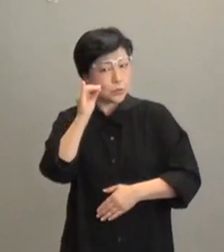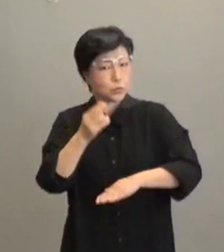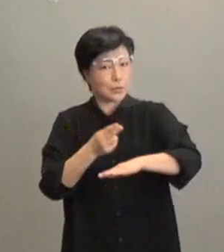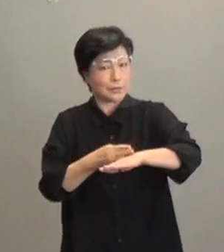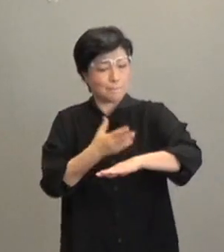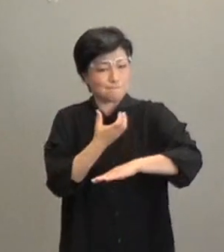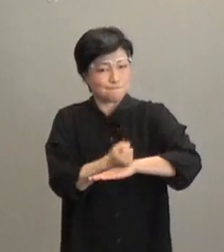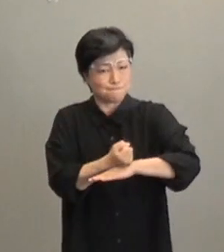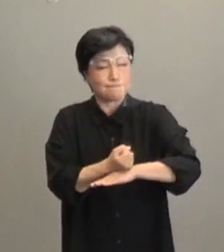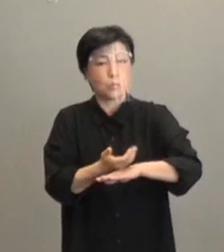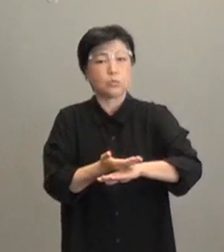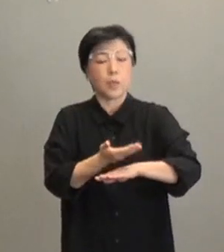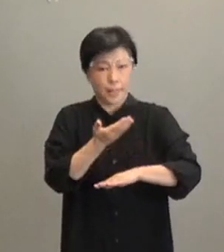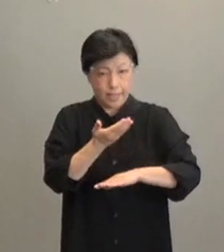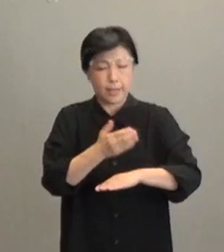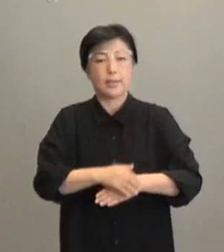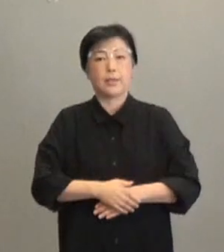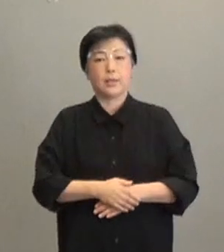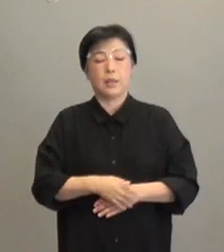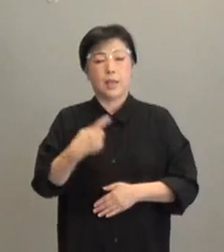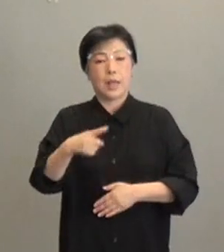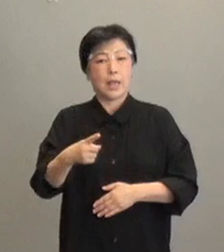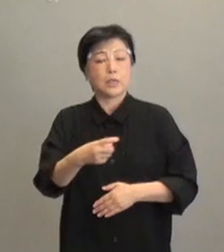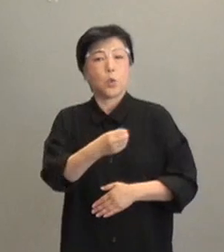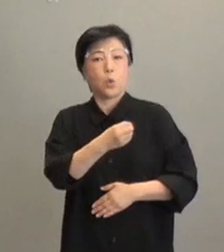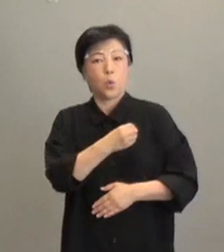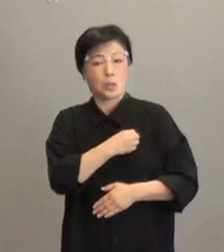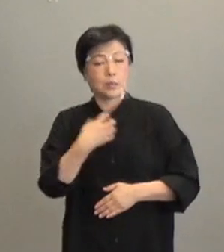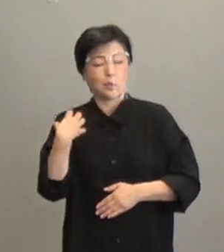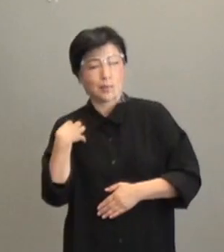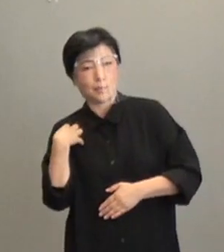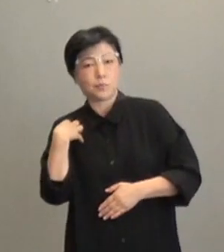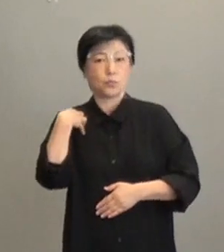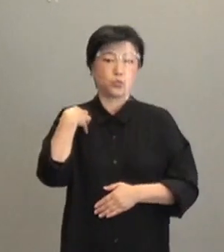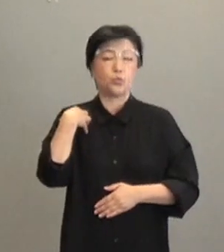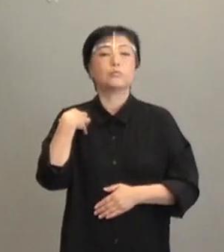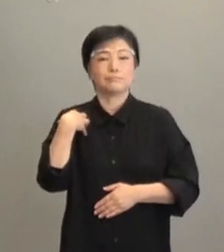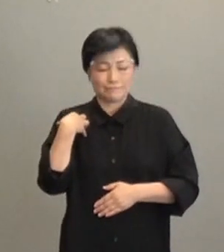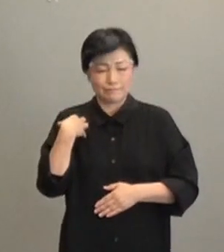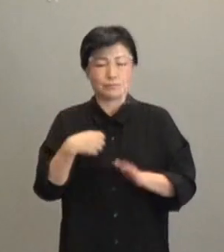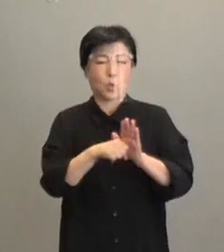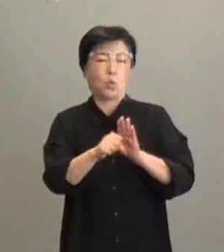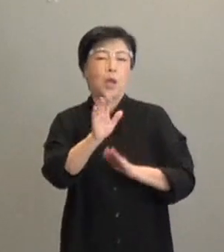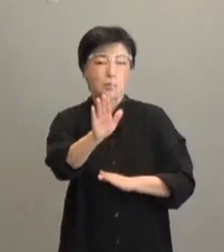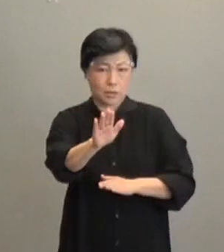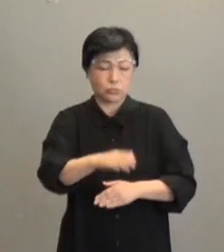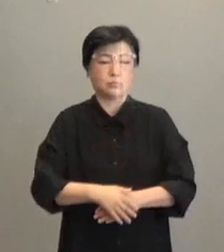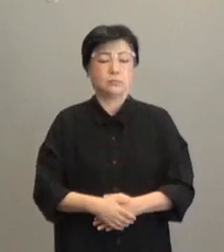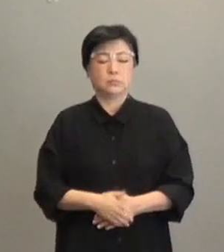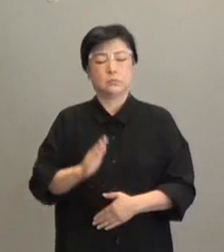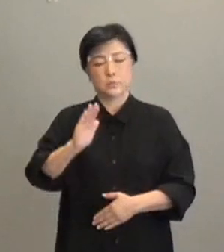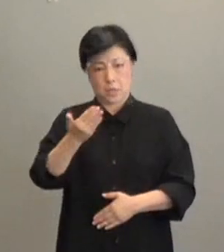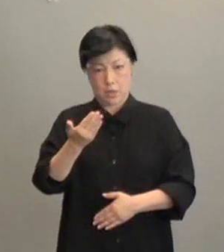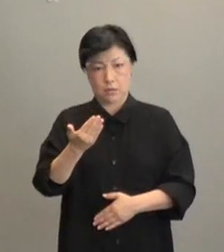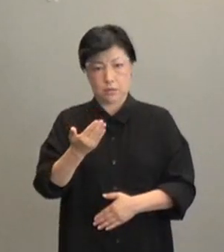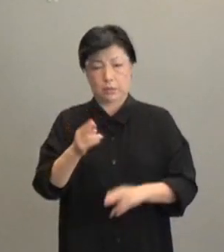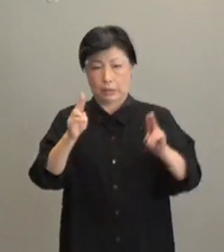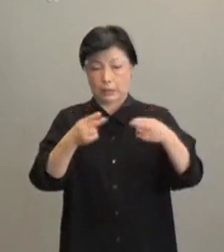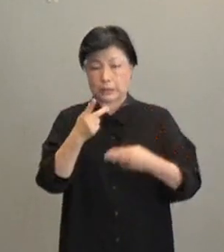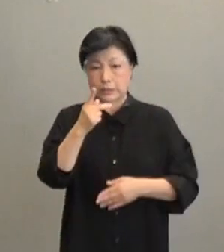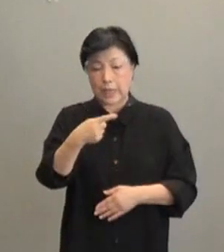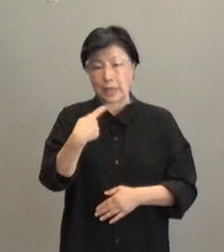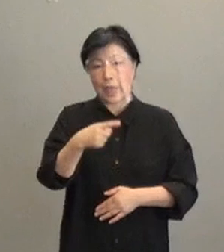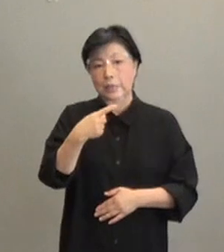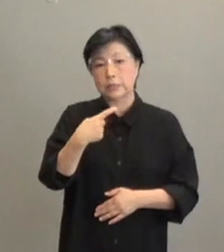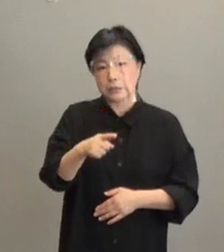得する上でも、そして教員の負担を軽減する上でも大変有意義であります。しかしながら専科指導を行う